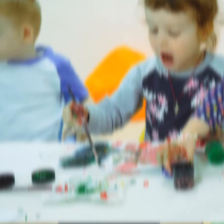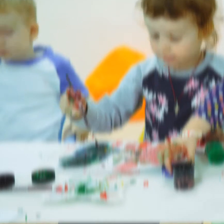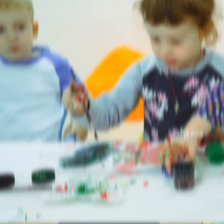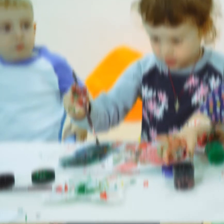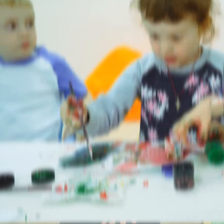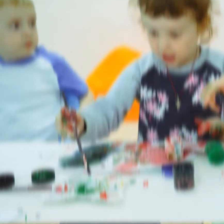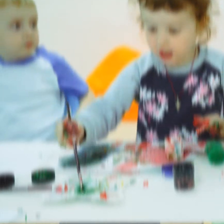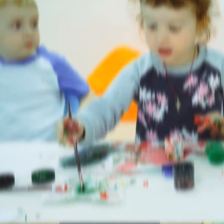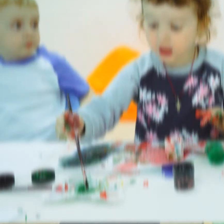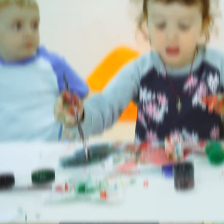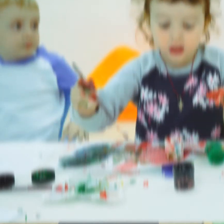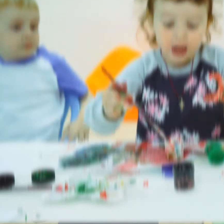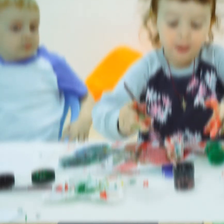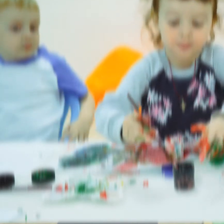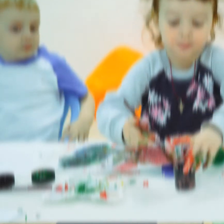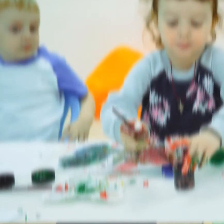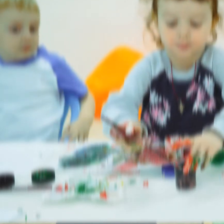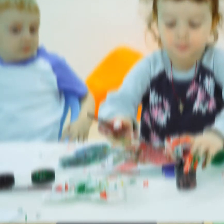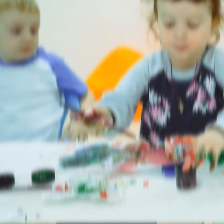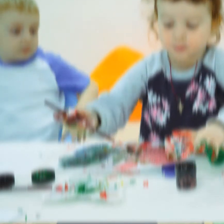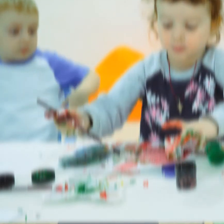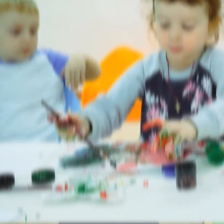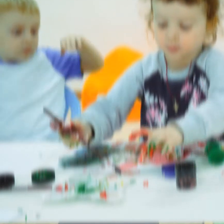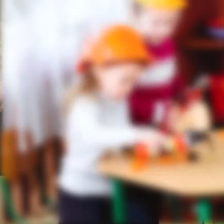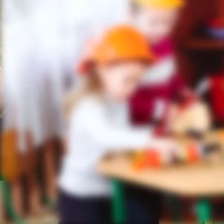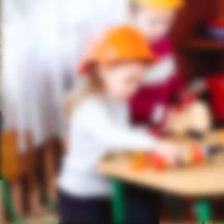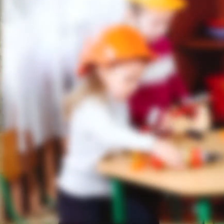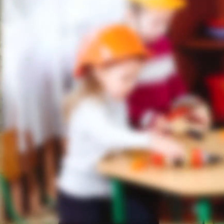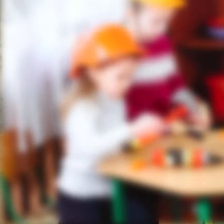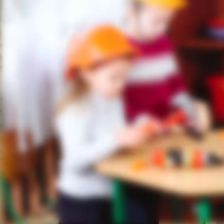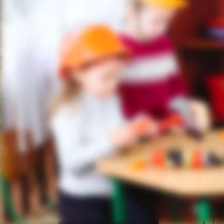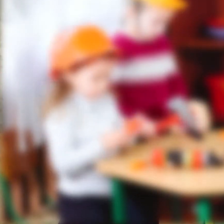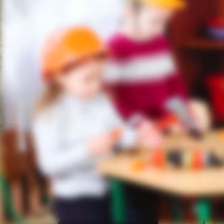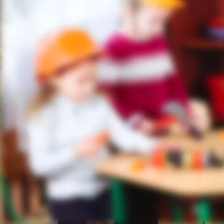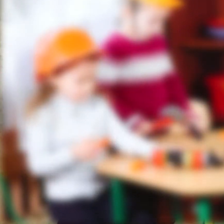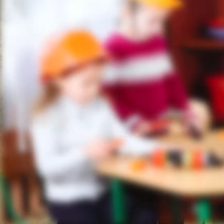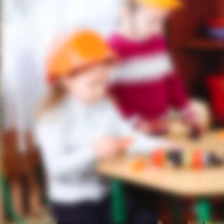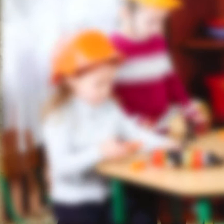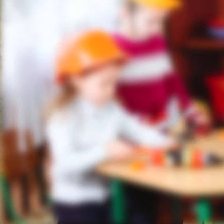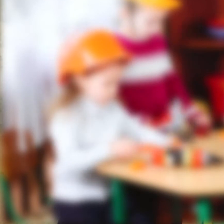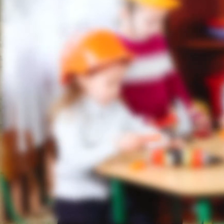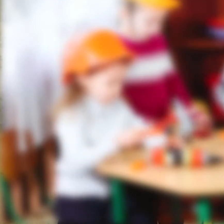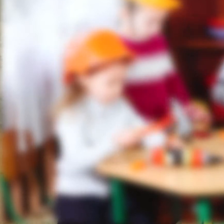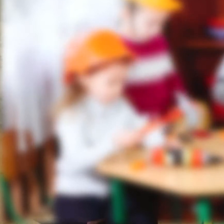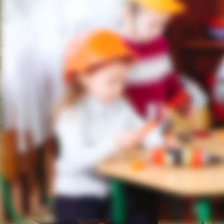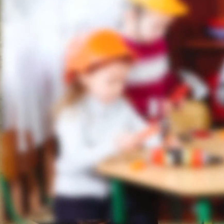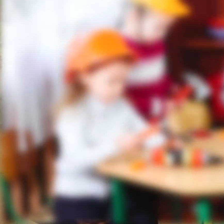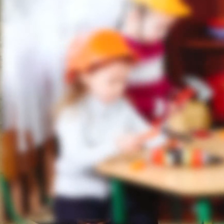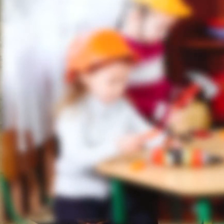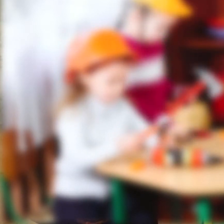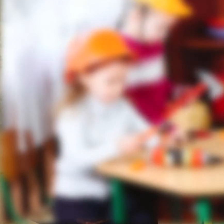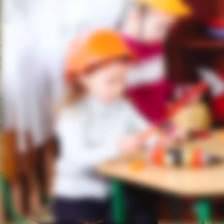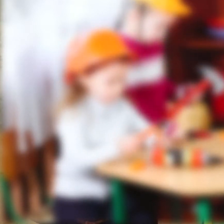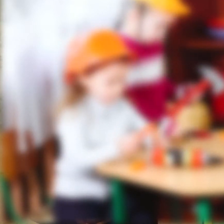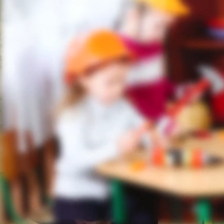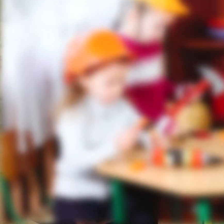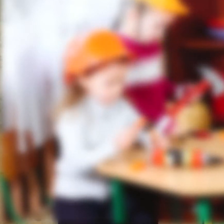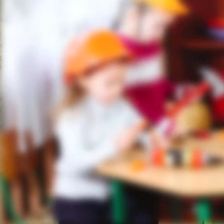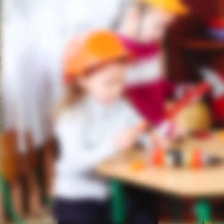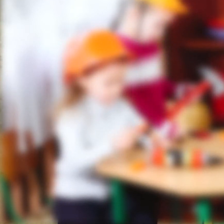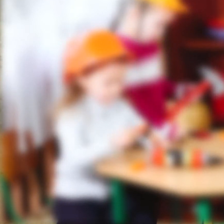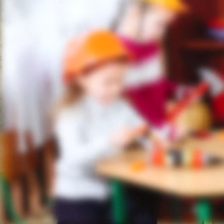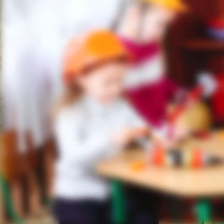Y nuestro compromiso primero es con los niños, de brindarles la atención, el cuidado y